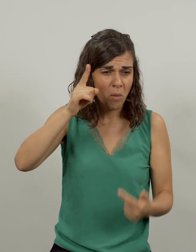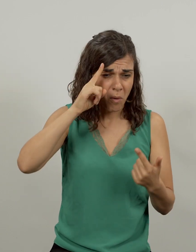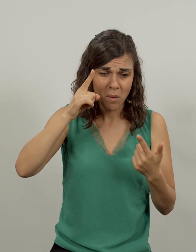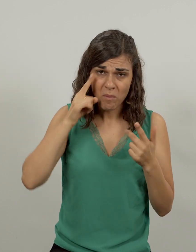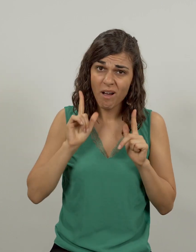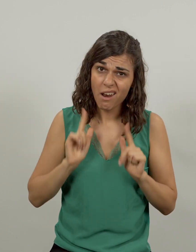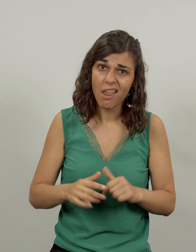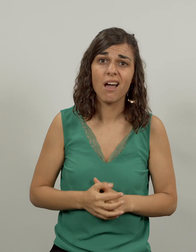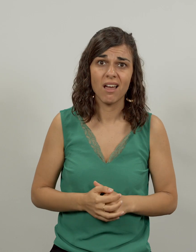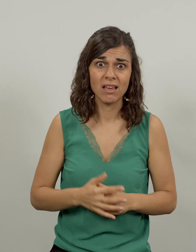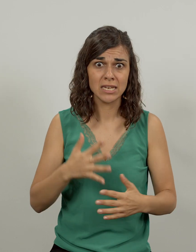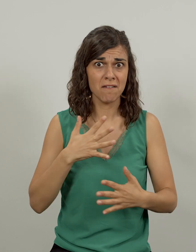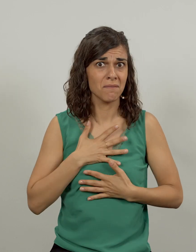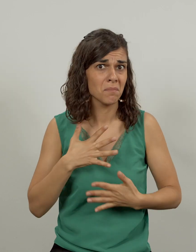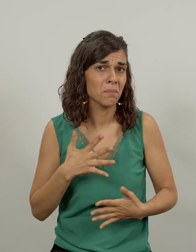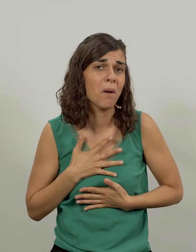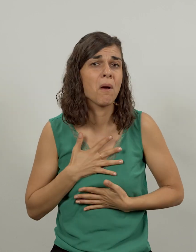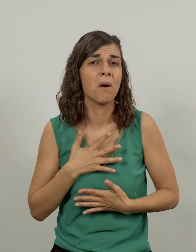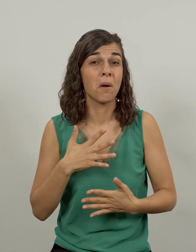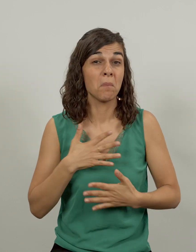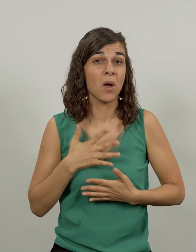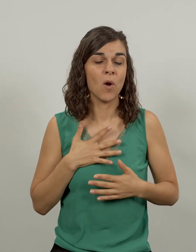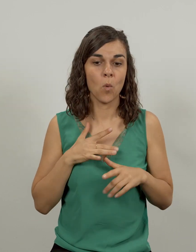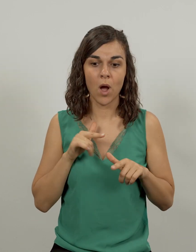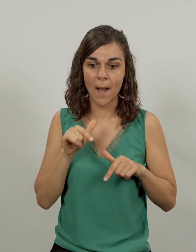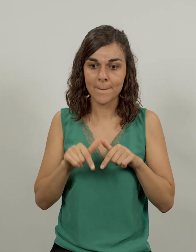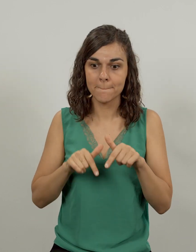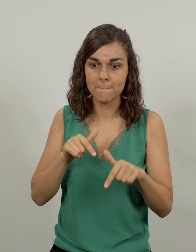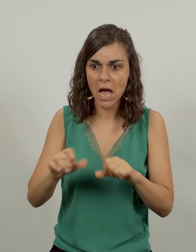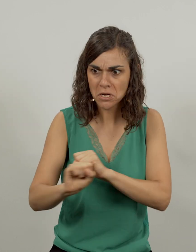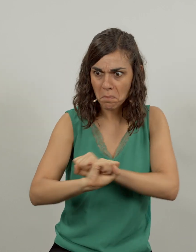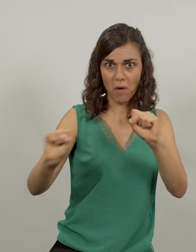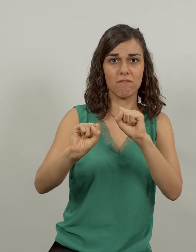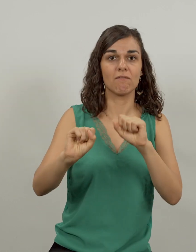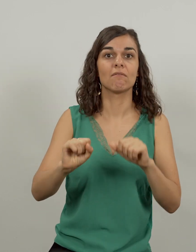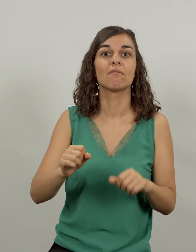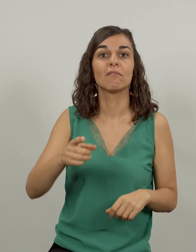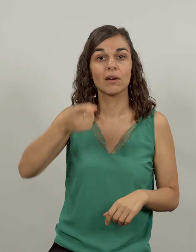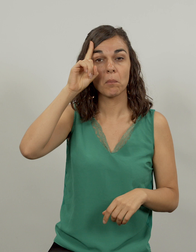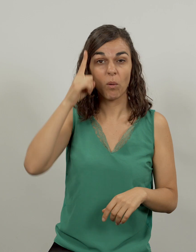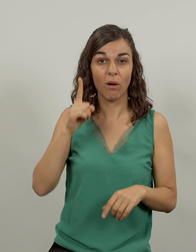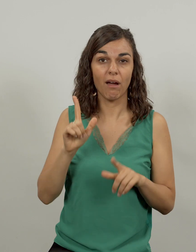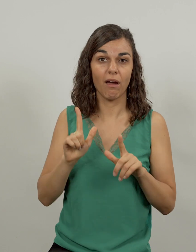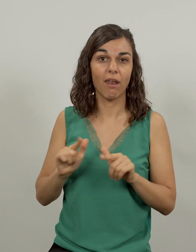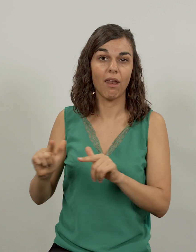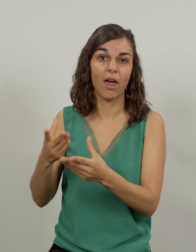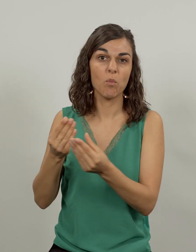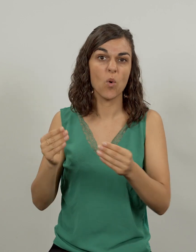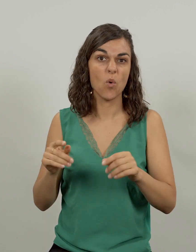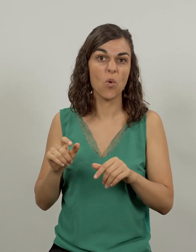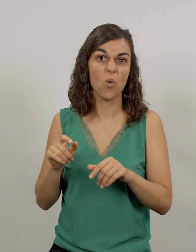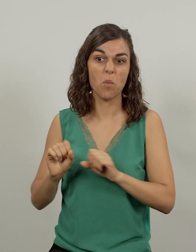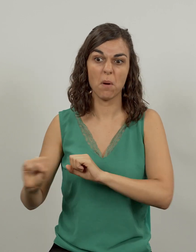cambodgienne. J'avais beaucoup de pourquoi. J'avais peur. J'avais même peur de marcher sur une